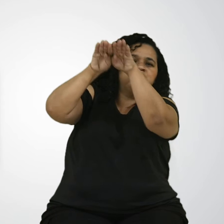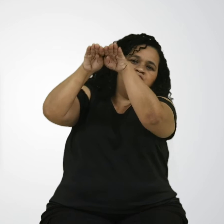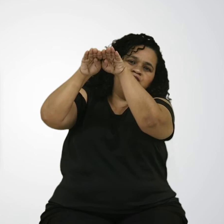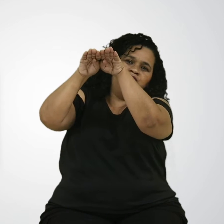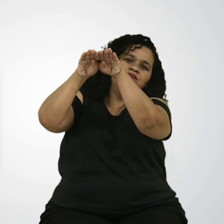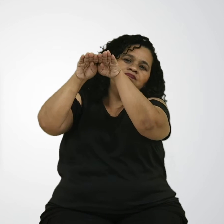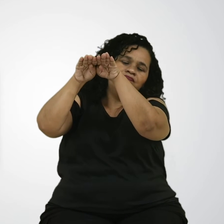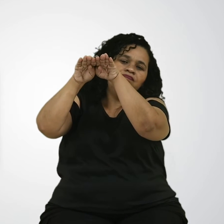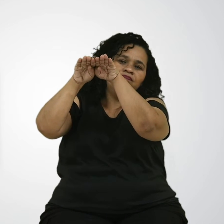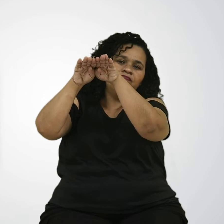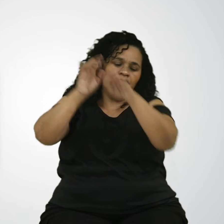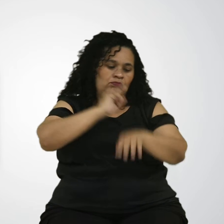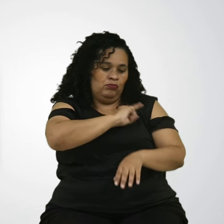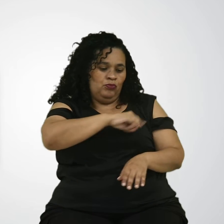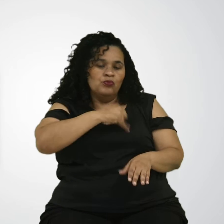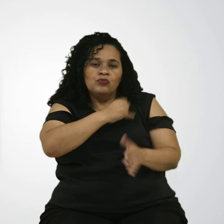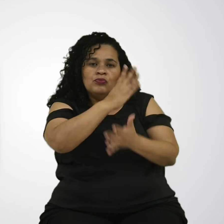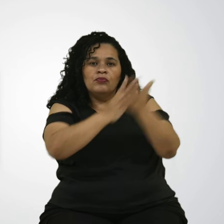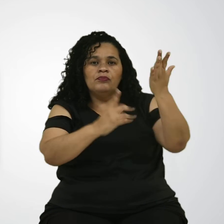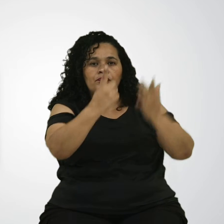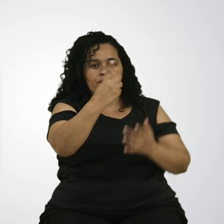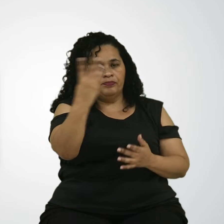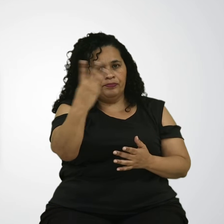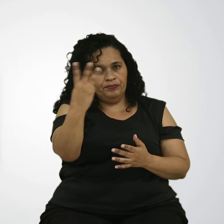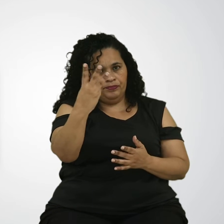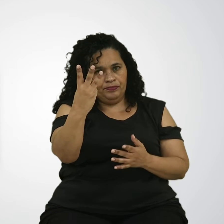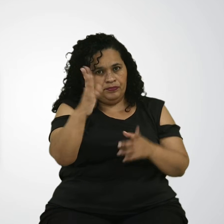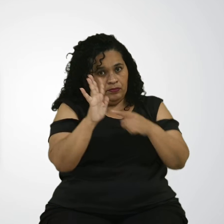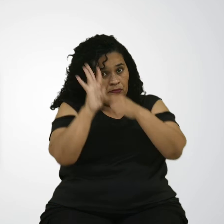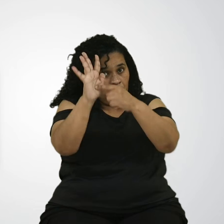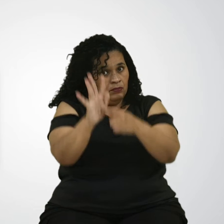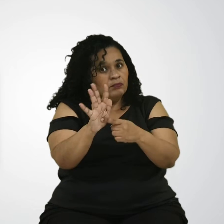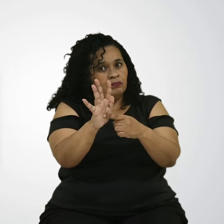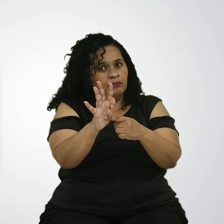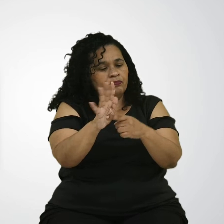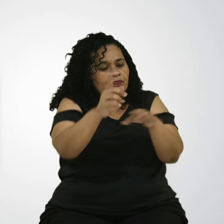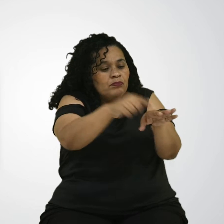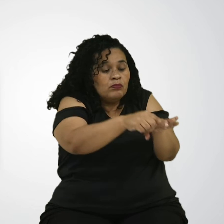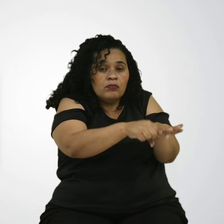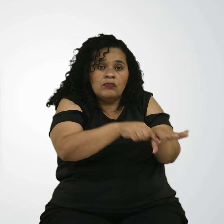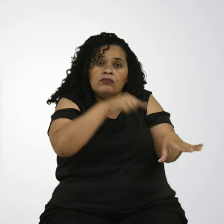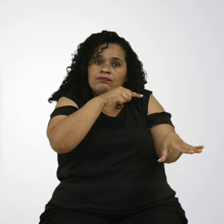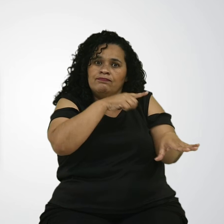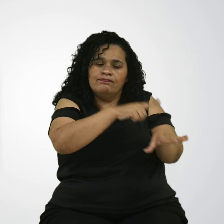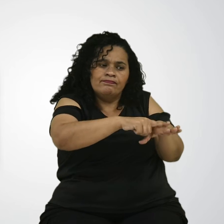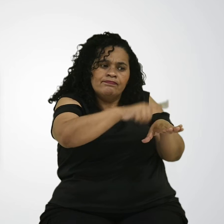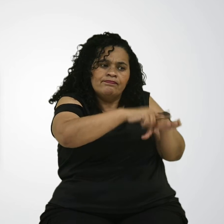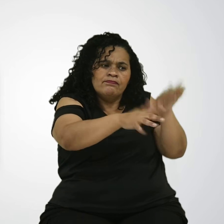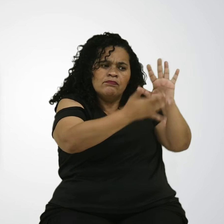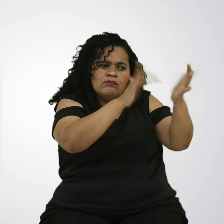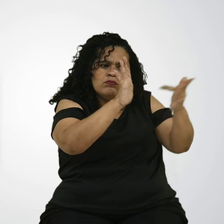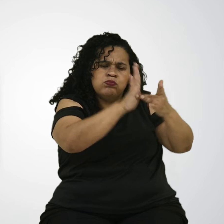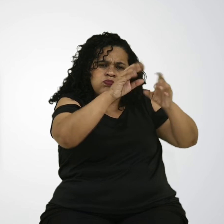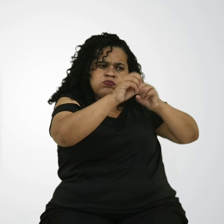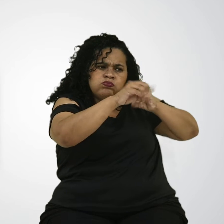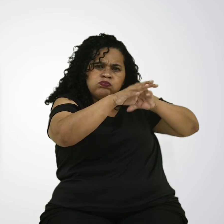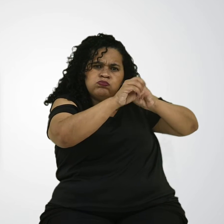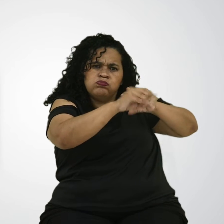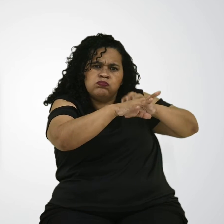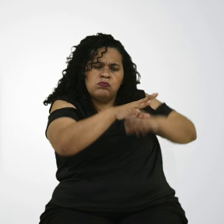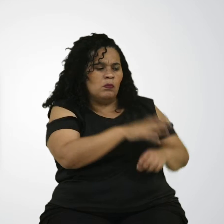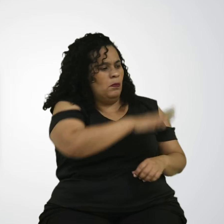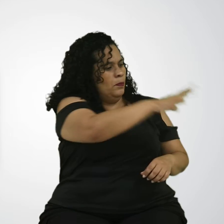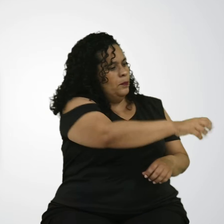Deus. Lá em João capítulo 13, na cerimônia do lava-pés, ele deixa isso muito claro. Ele pega uma toalha, uma